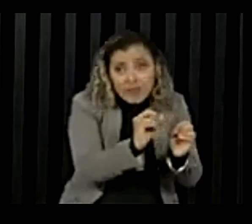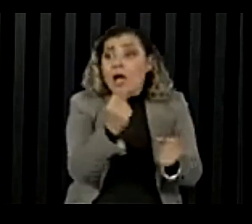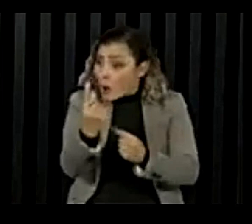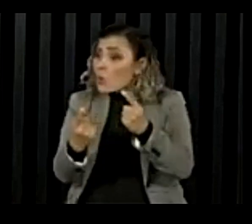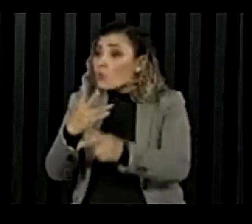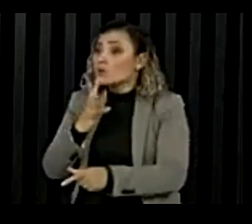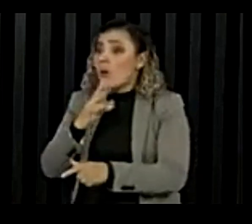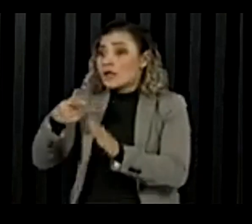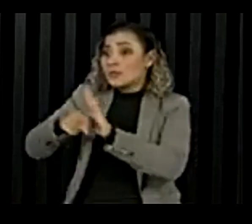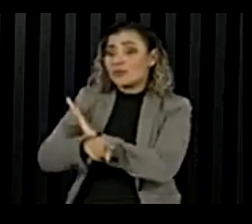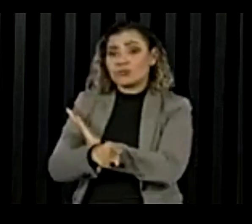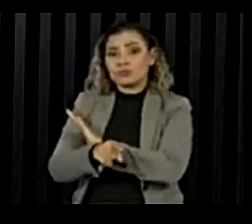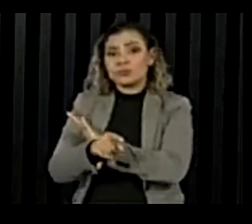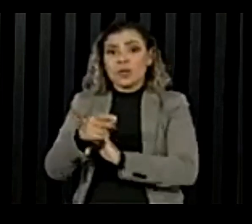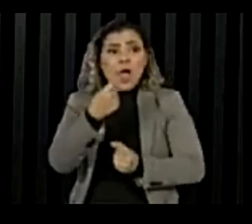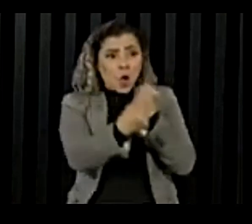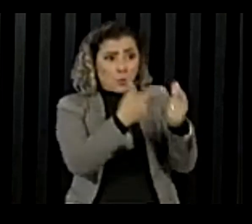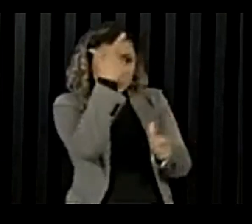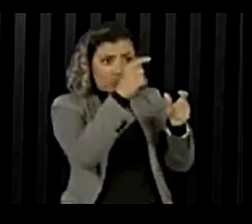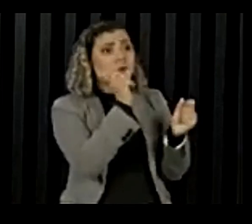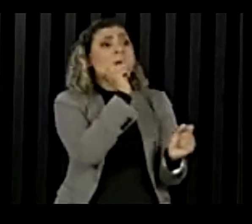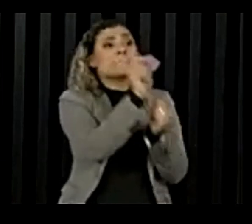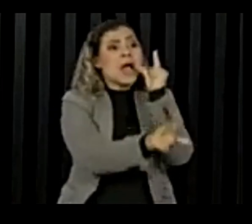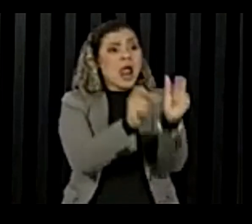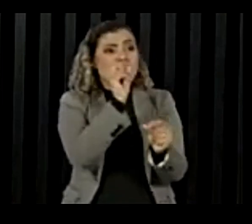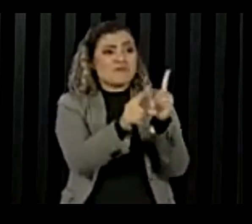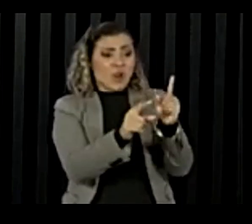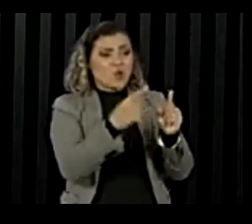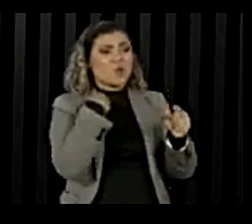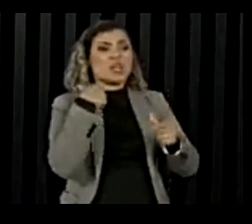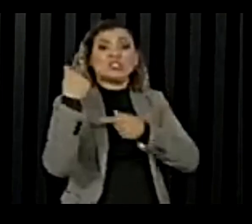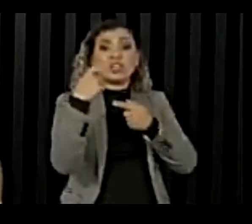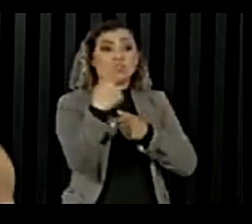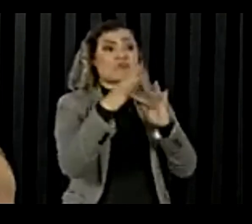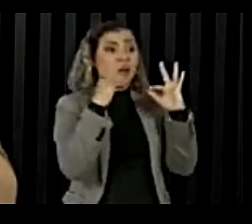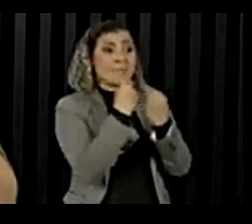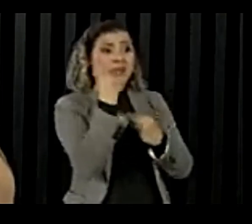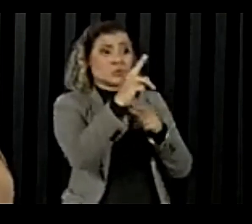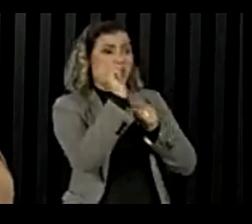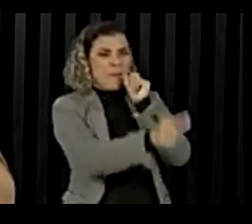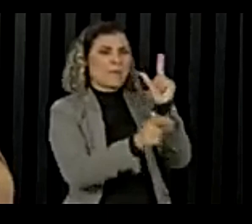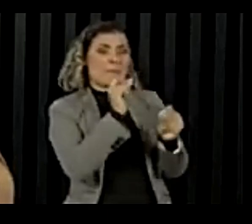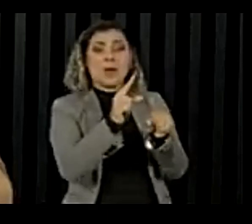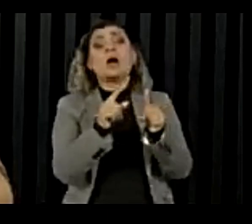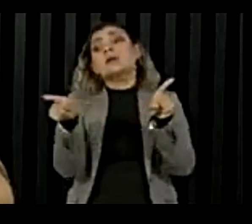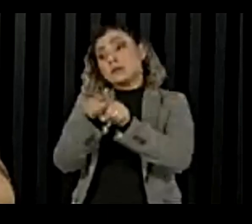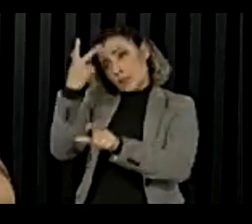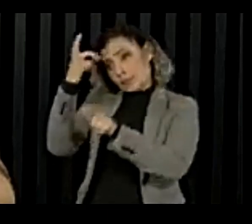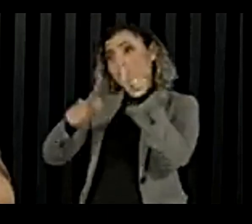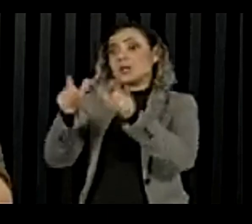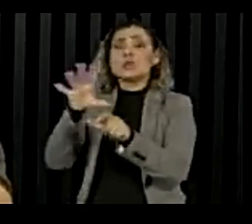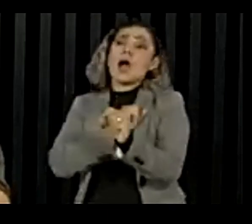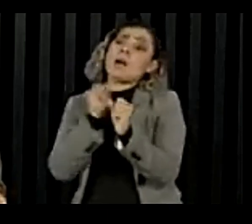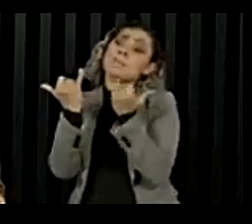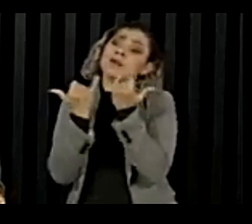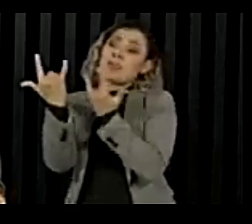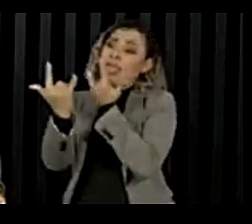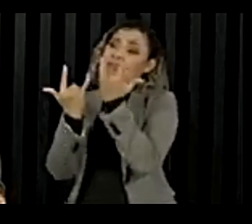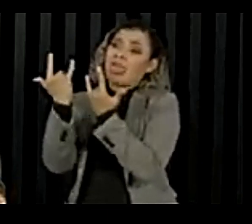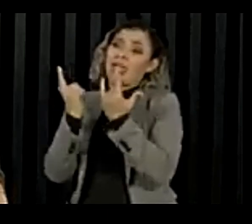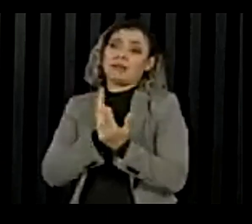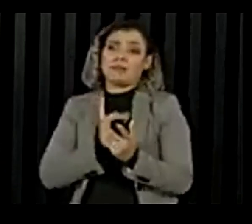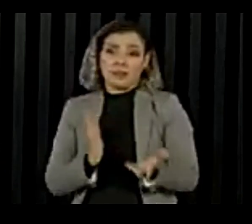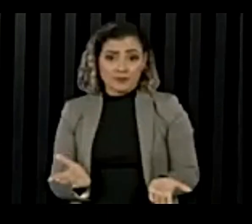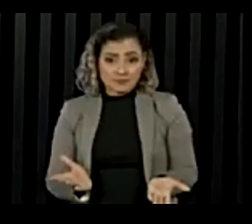Você vai ter pessoas xingando a sua 15ª geração e você vai ter pessoas te amando até a 15ª geração.